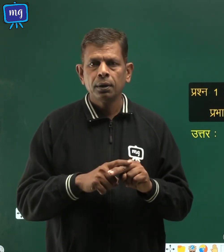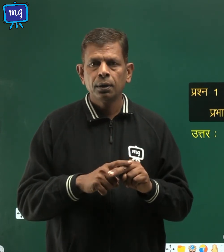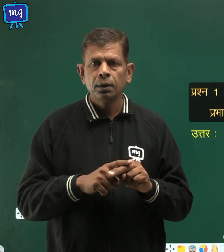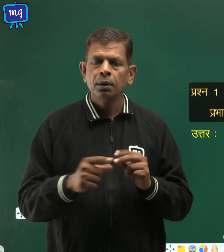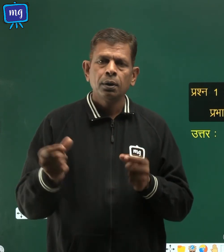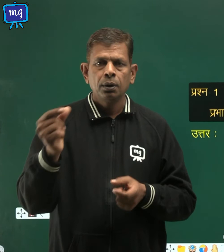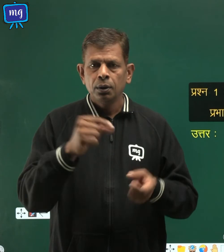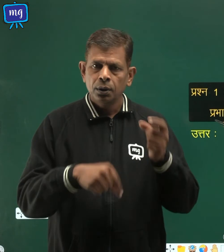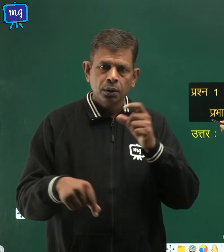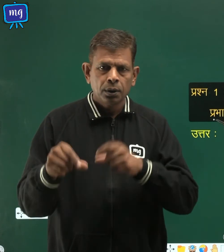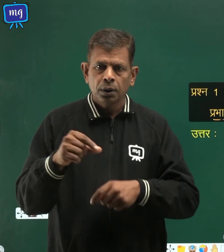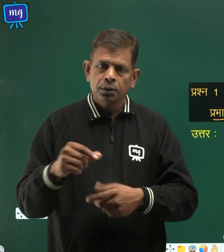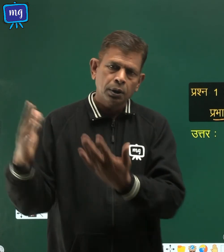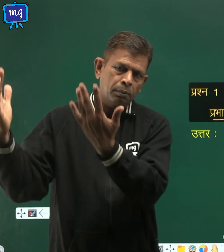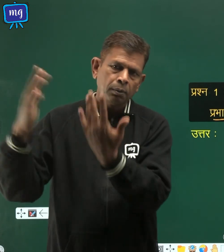रासायनिक प्रभाव से